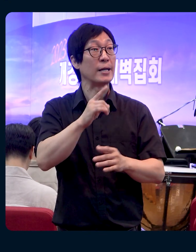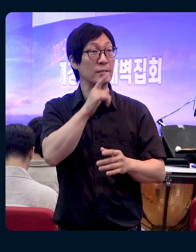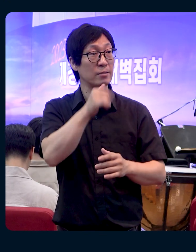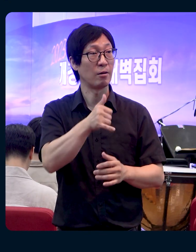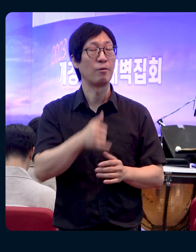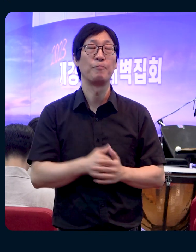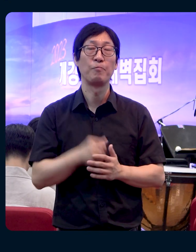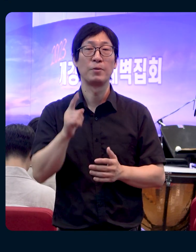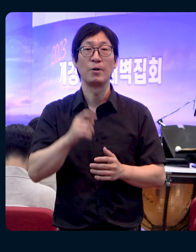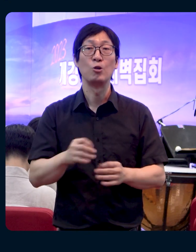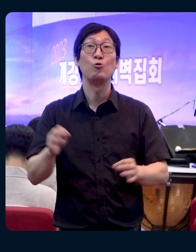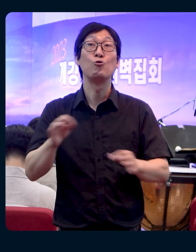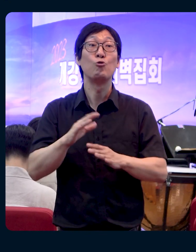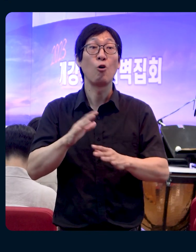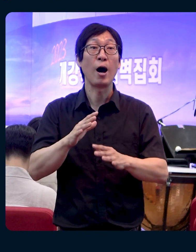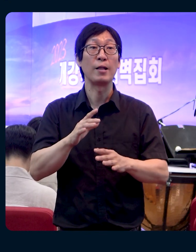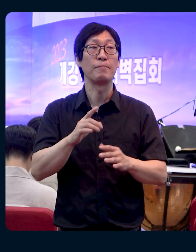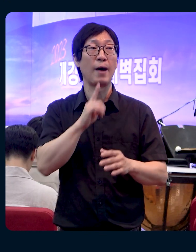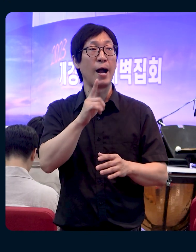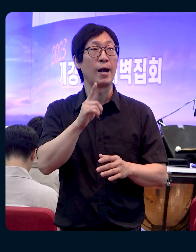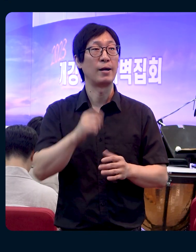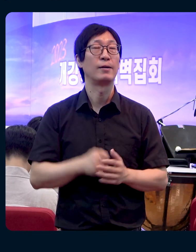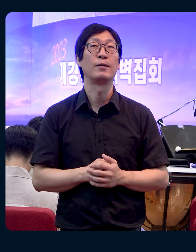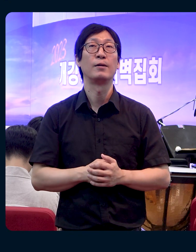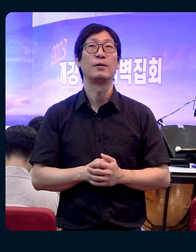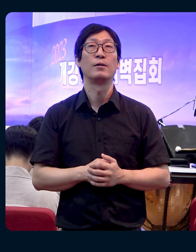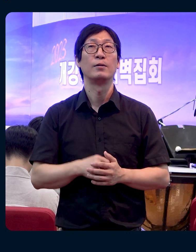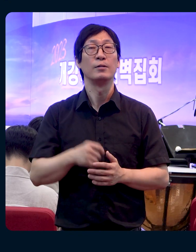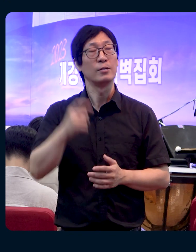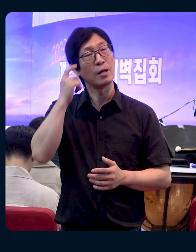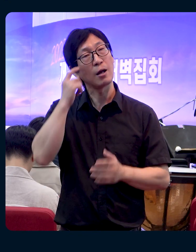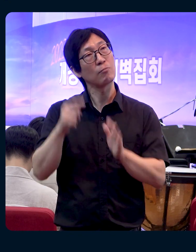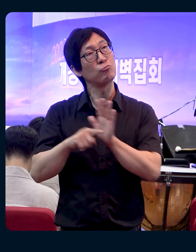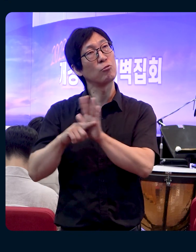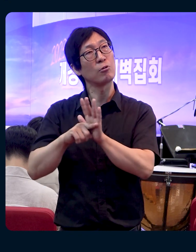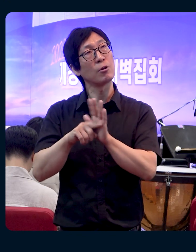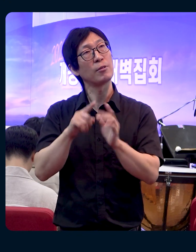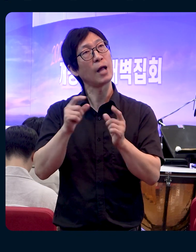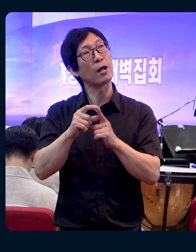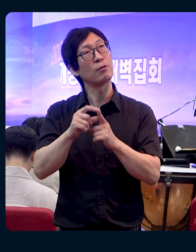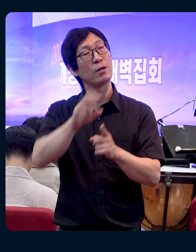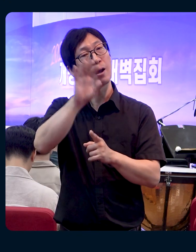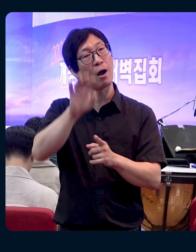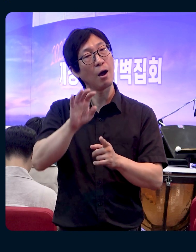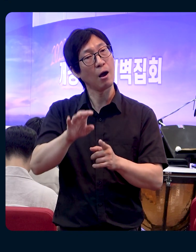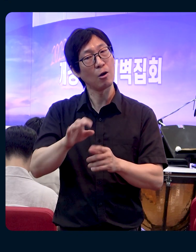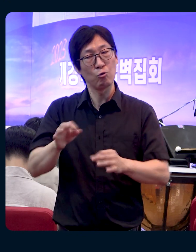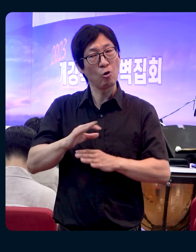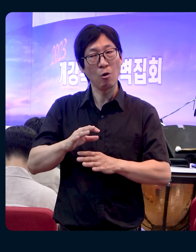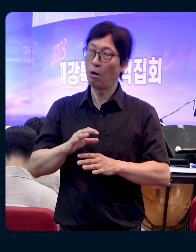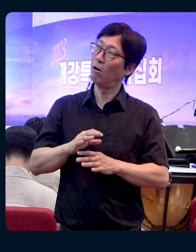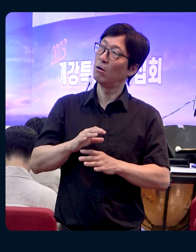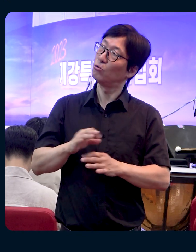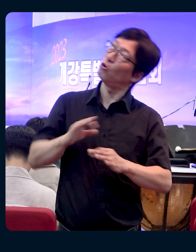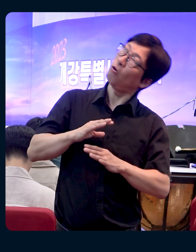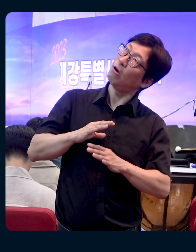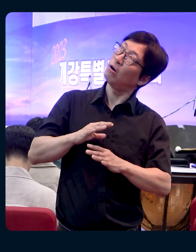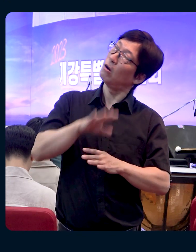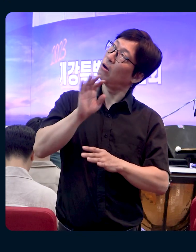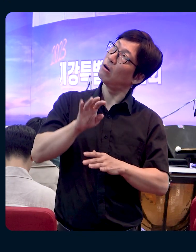이게 두려워한다는 게 참 어떤 때는 되게 부정적 단어예요. 두려워하는 것이니까 두려움 이런 것.